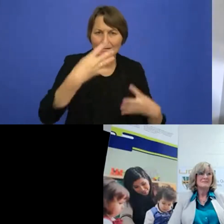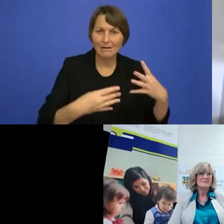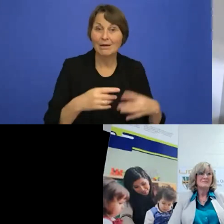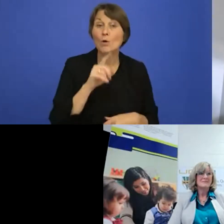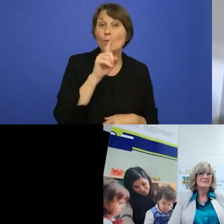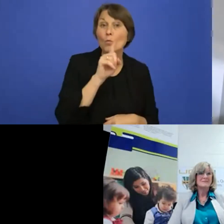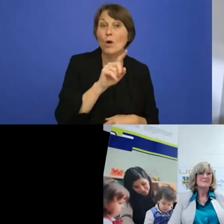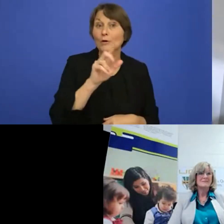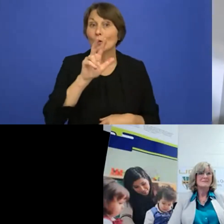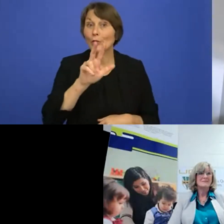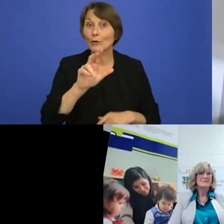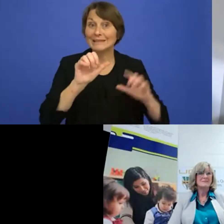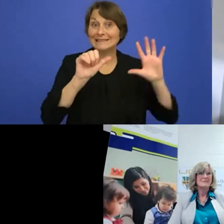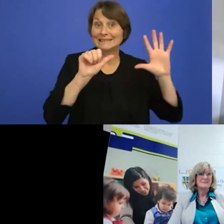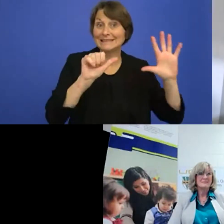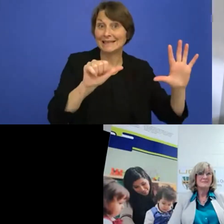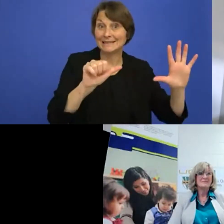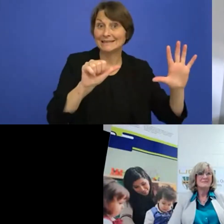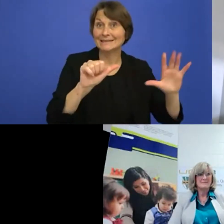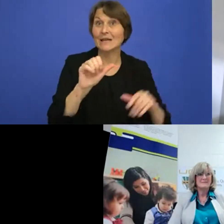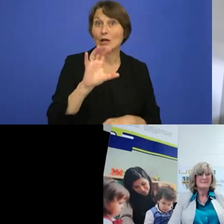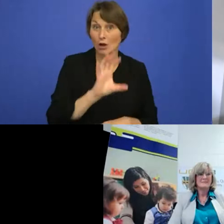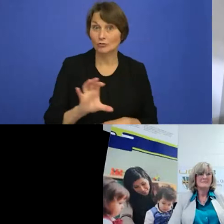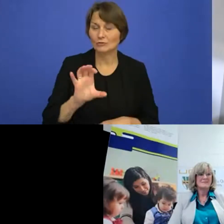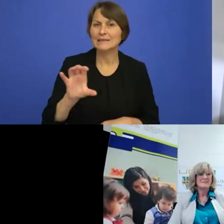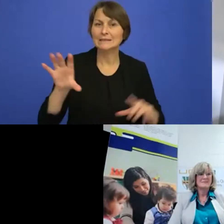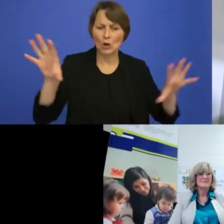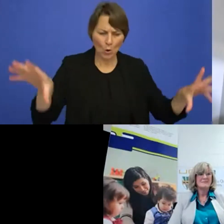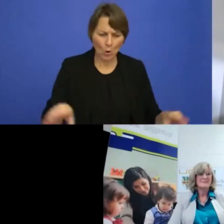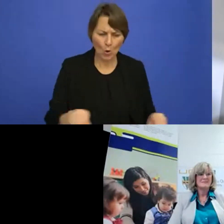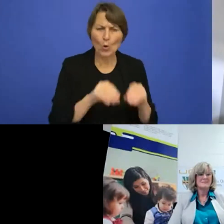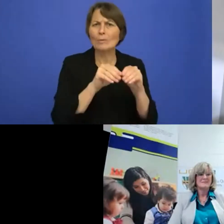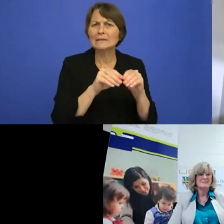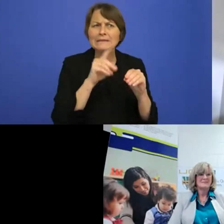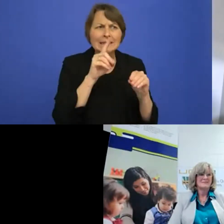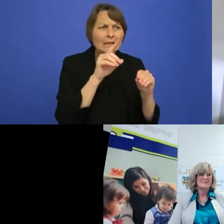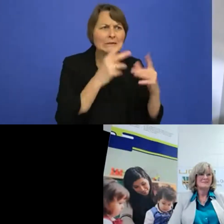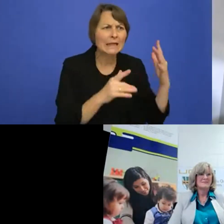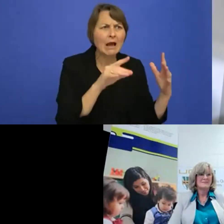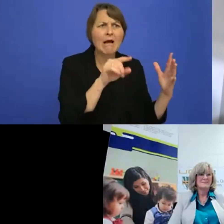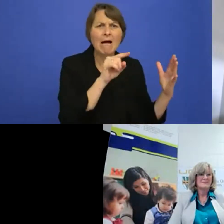été recueillis dans 26 pays pendant 10 ans, suggèrent que